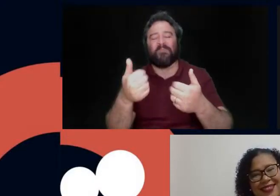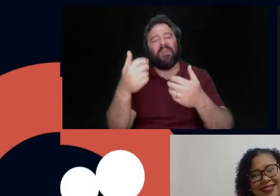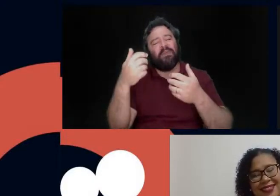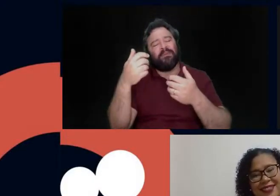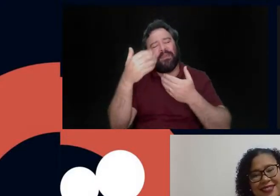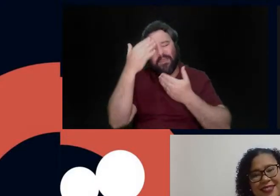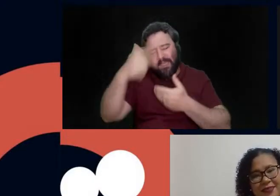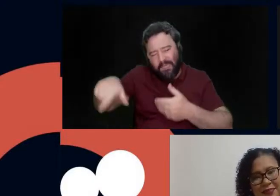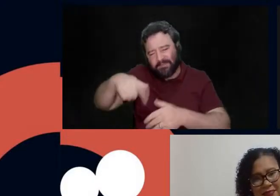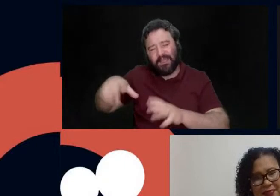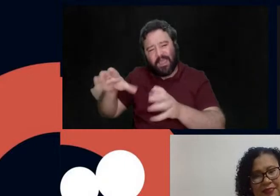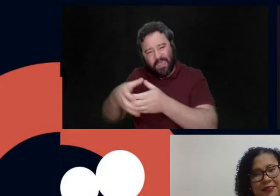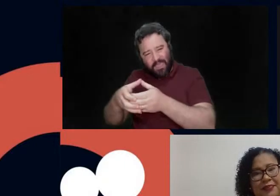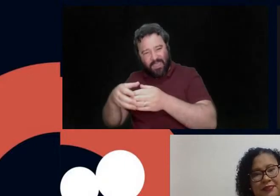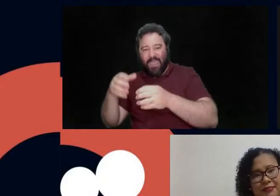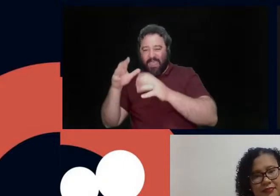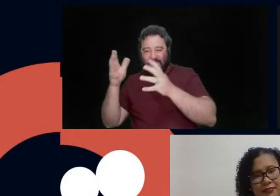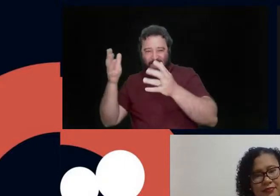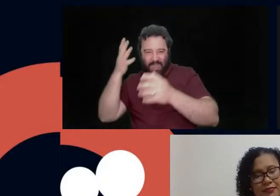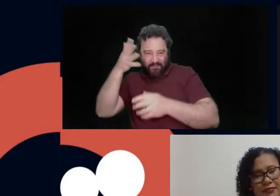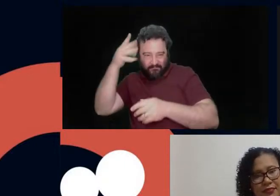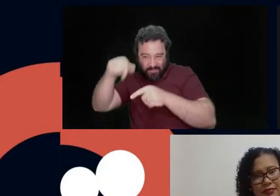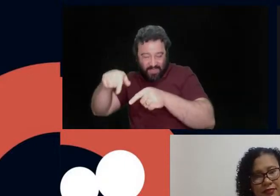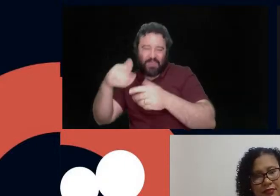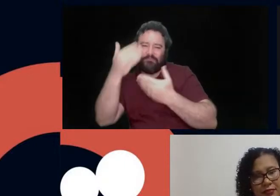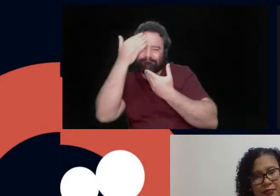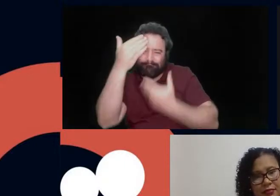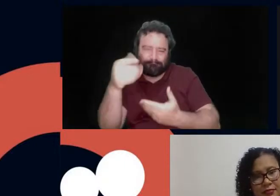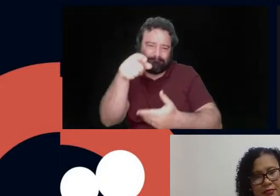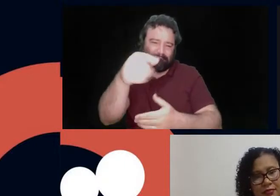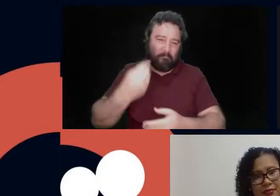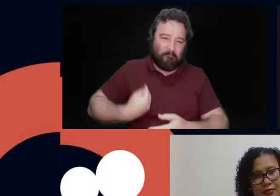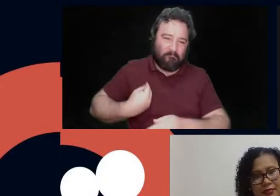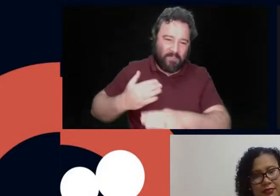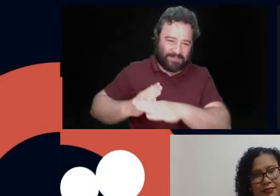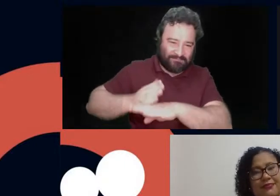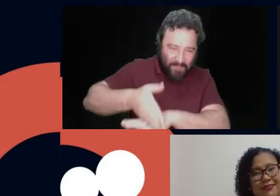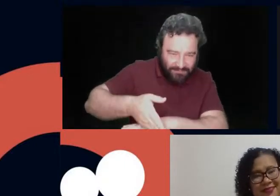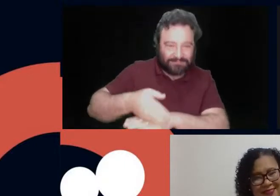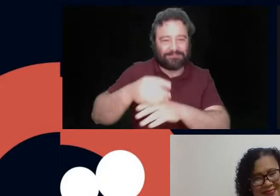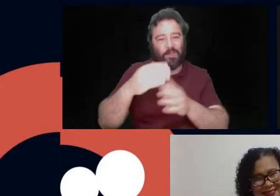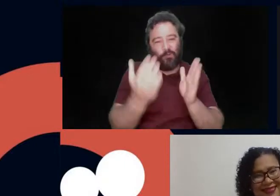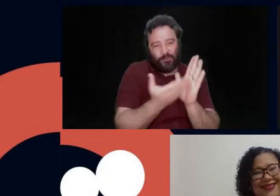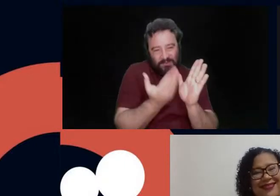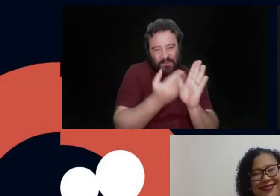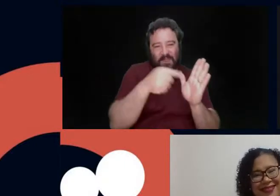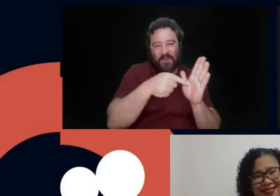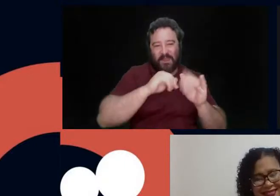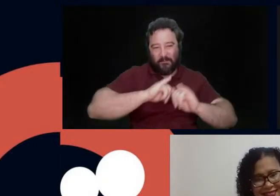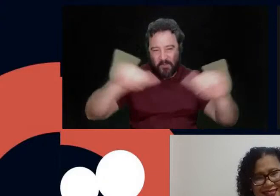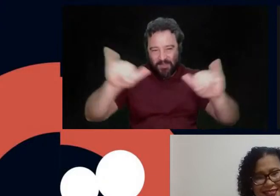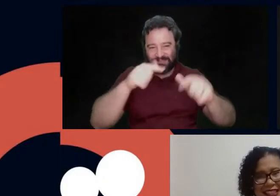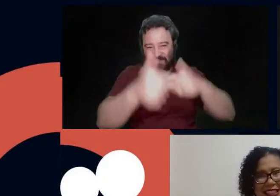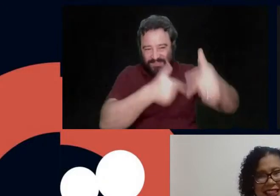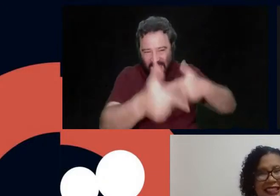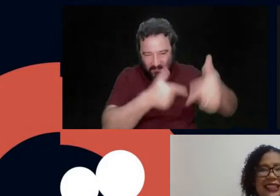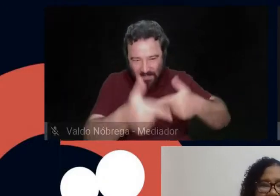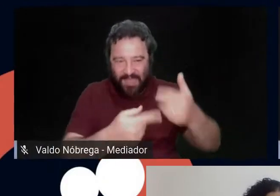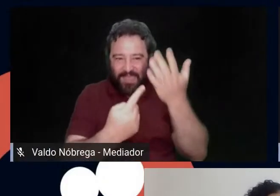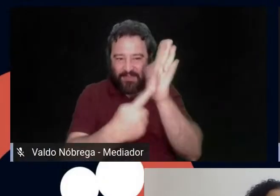muito obrigada pela sua resposta. Então assim, agradeço muito a sua